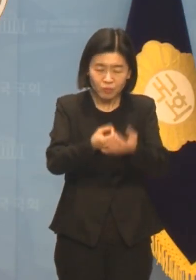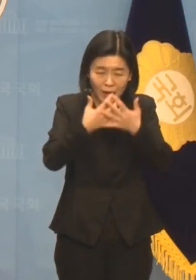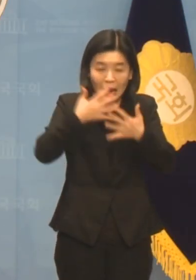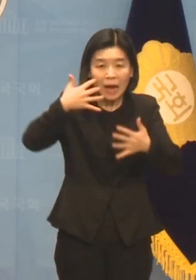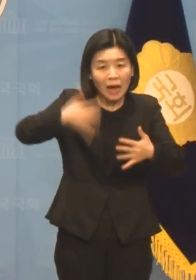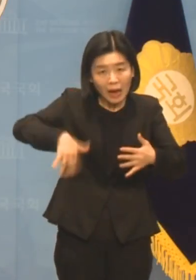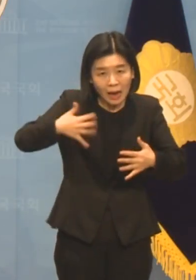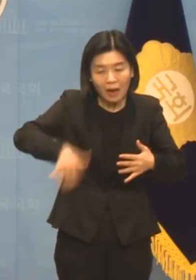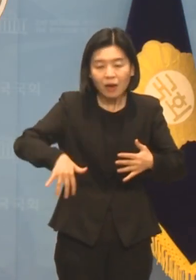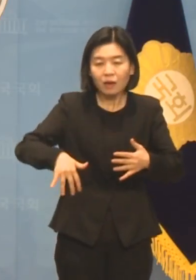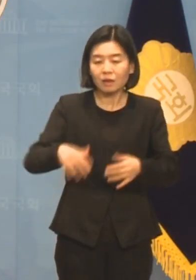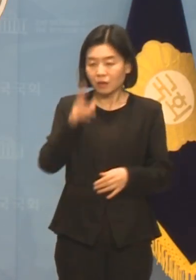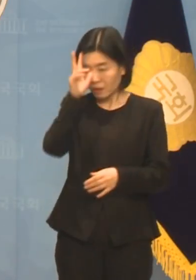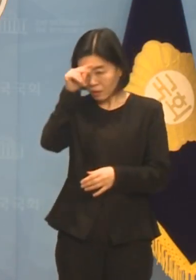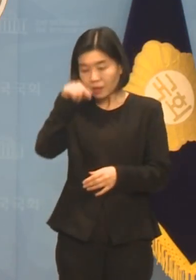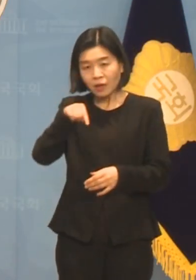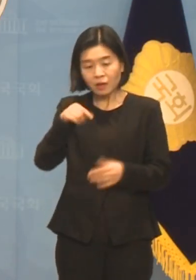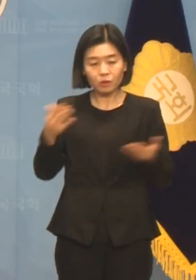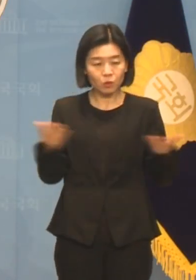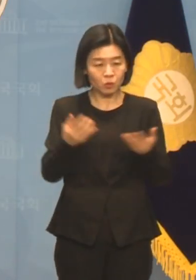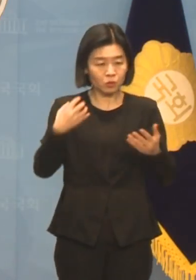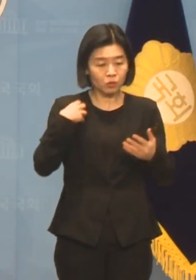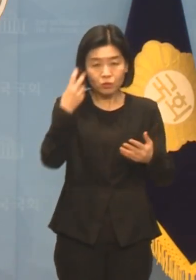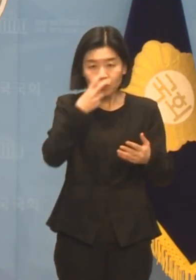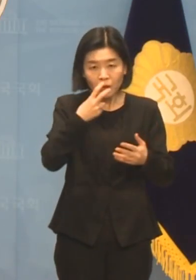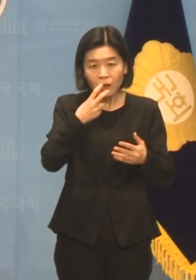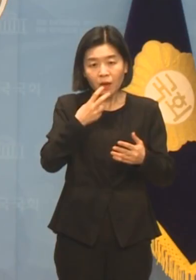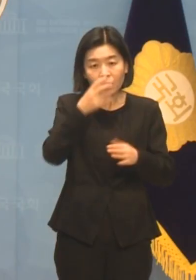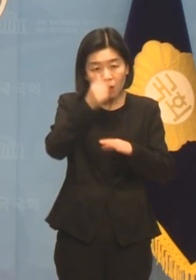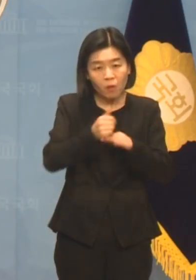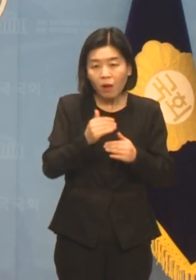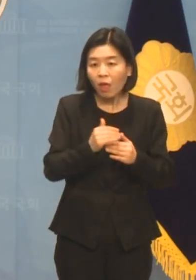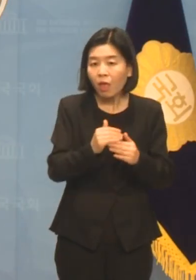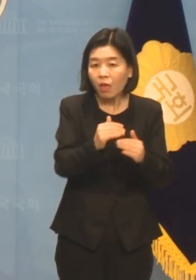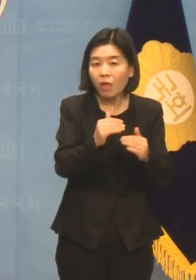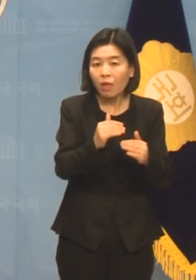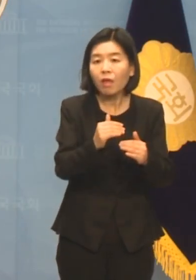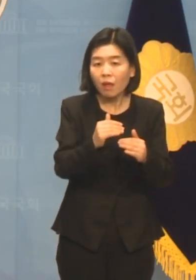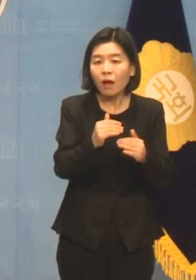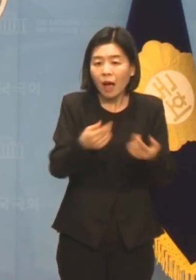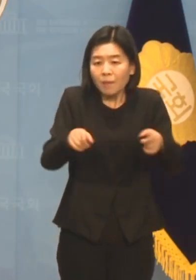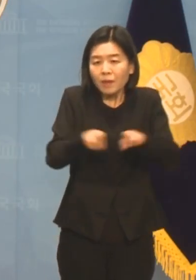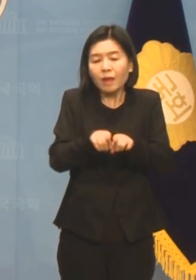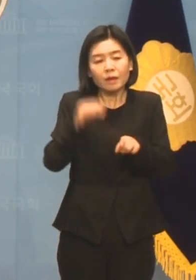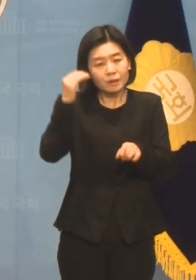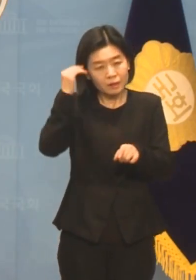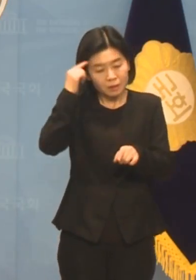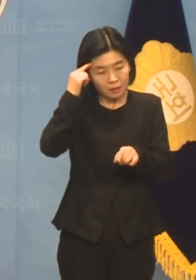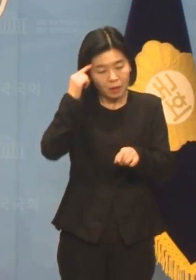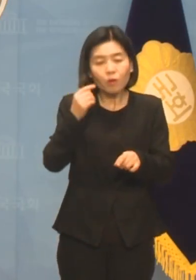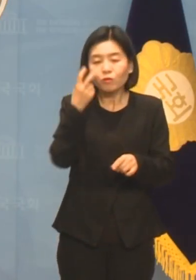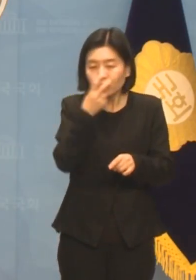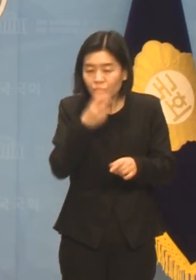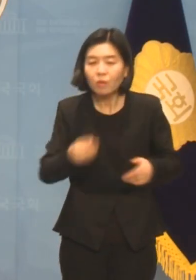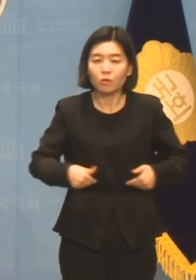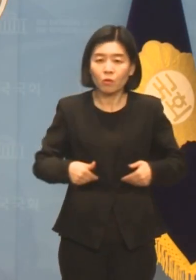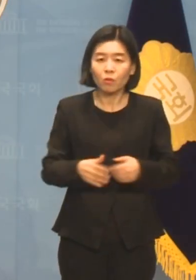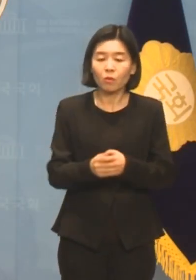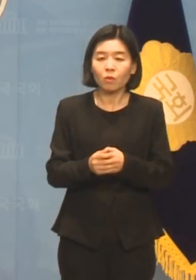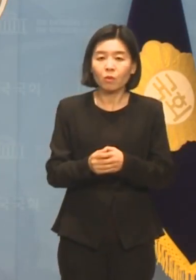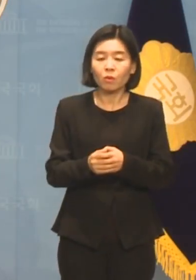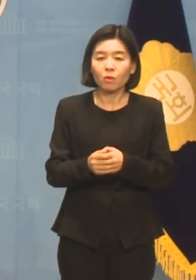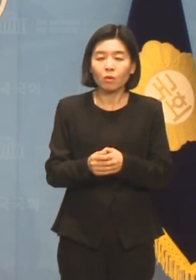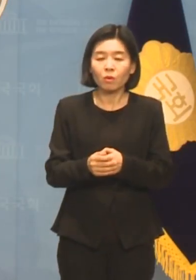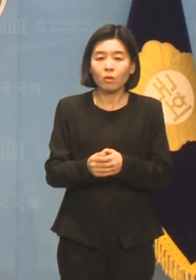상황이면 경찰이 노동청의 수사 결과까지 고려해 결과를 내야 하는 것 아닙니까? 왜 수사를